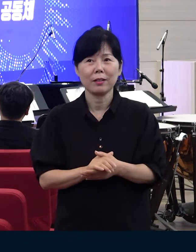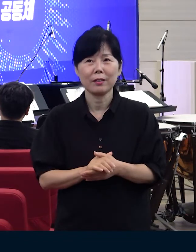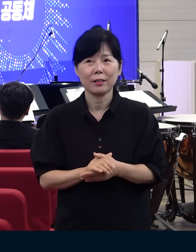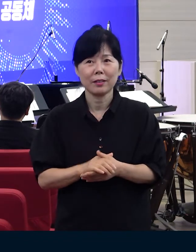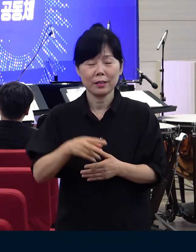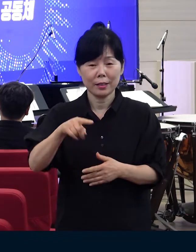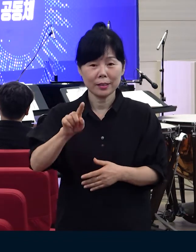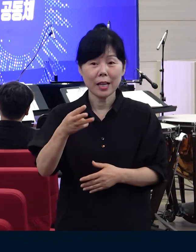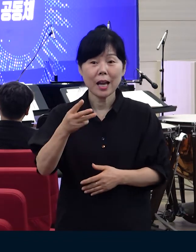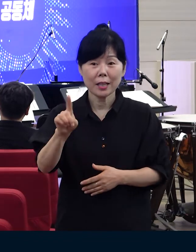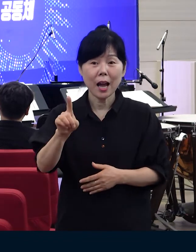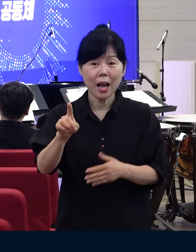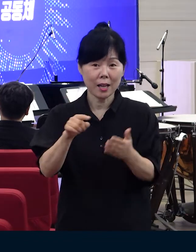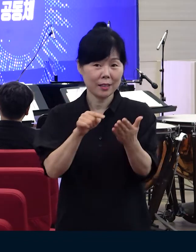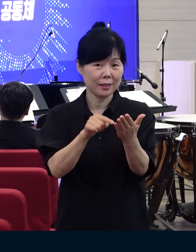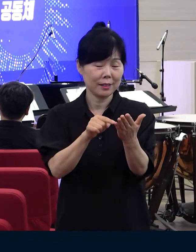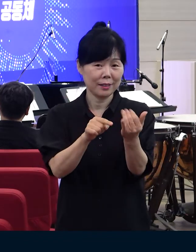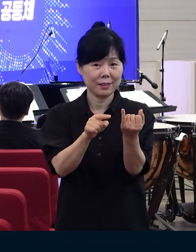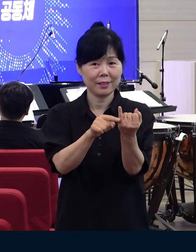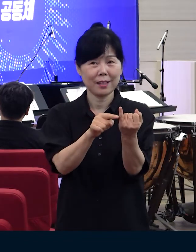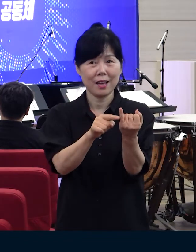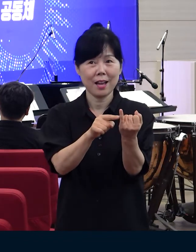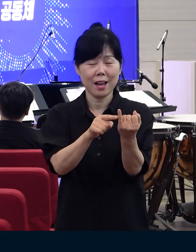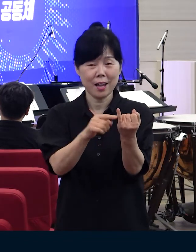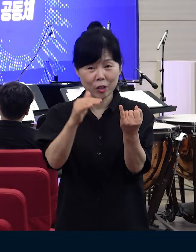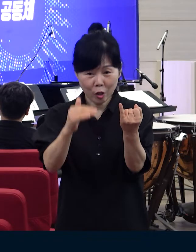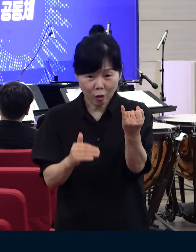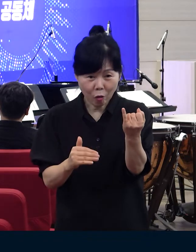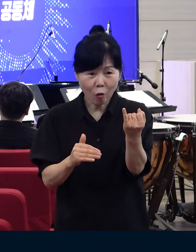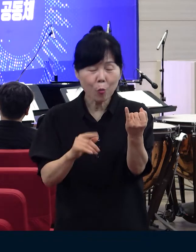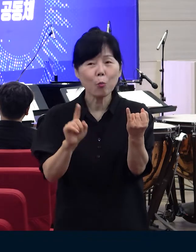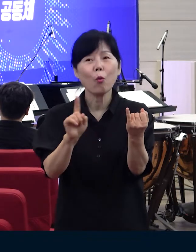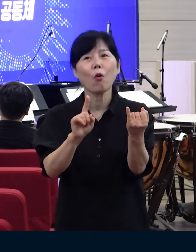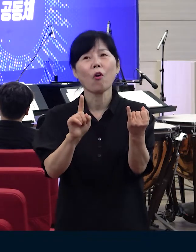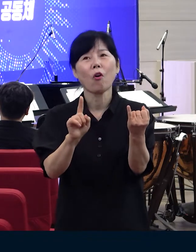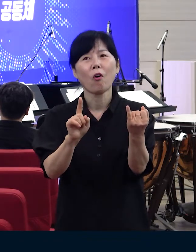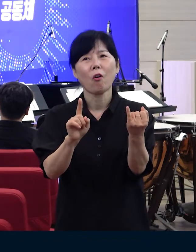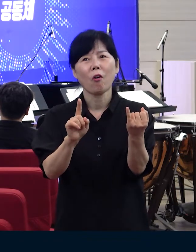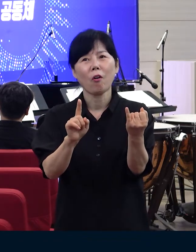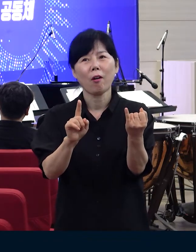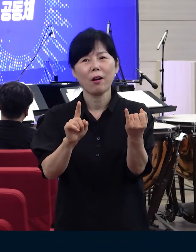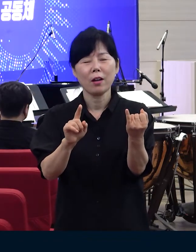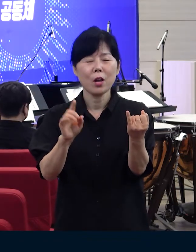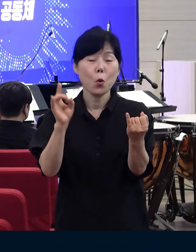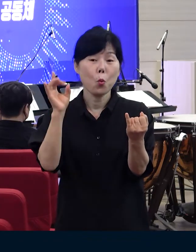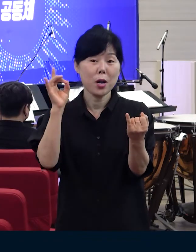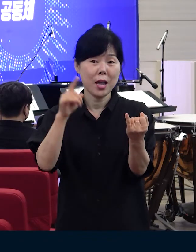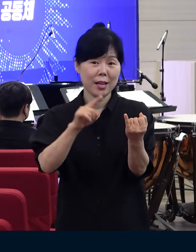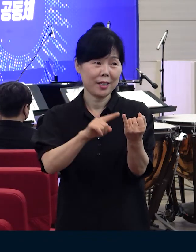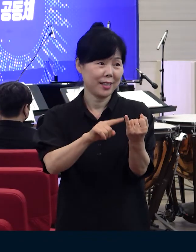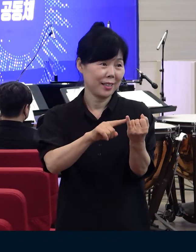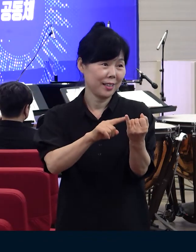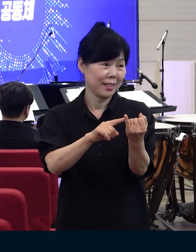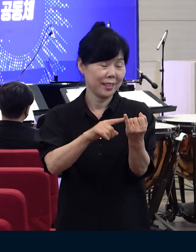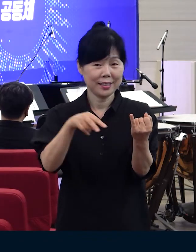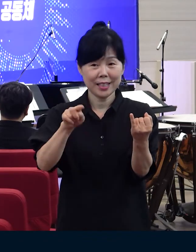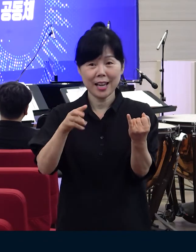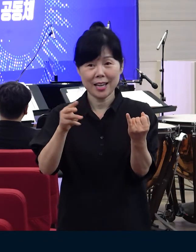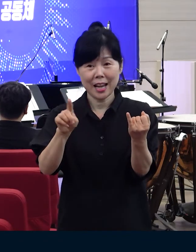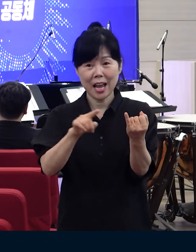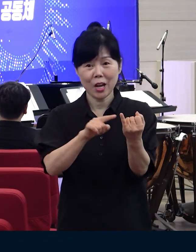중에 사라라고 하는 소설에 보면 이런 이야기를 하고 있어요. 원래 그 사라가 이